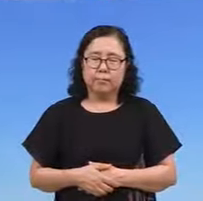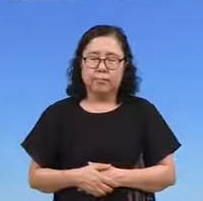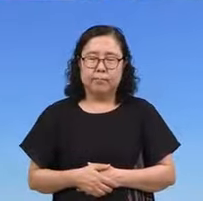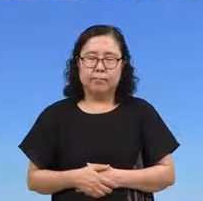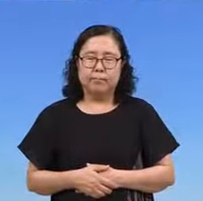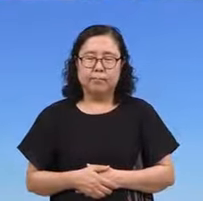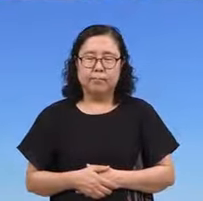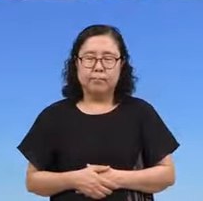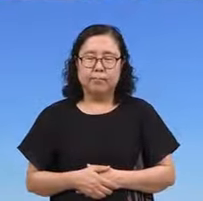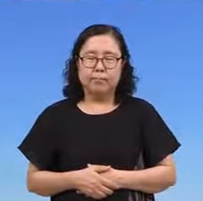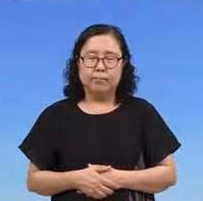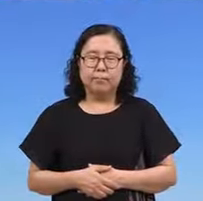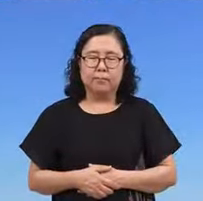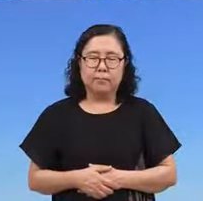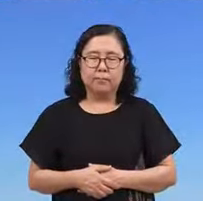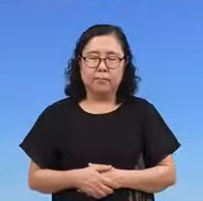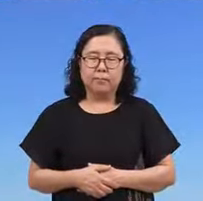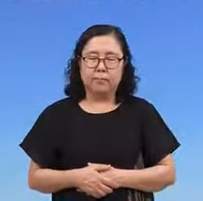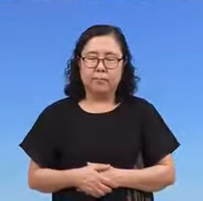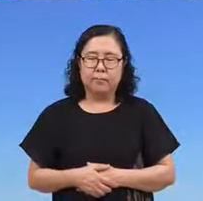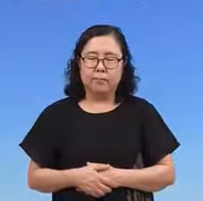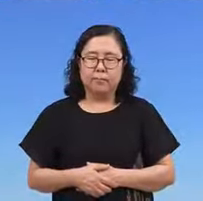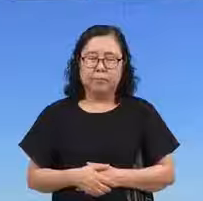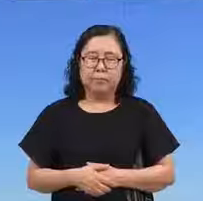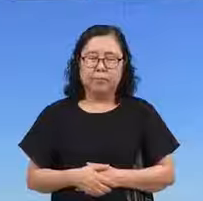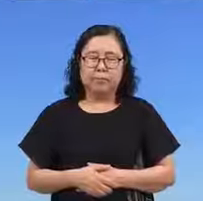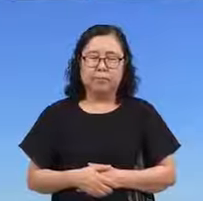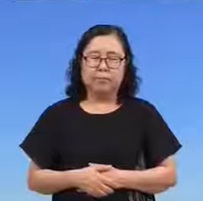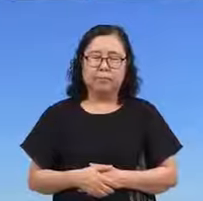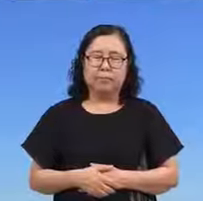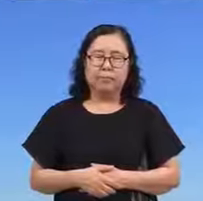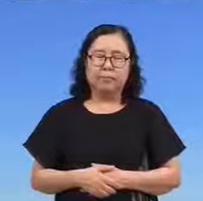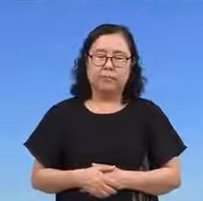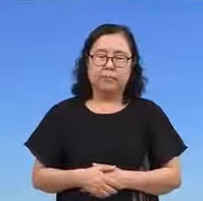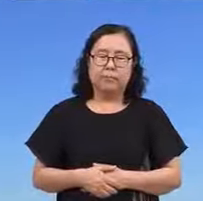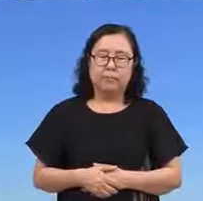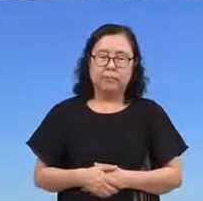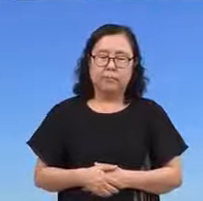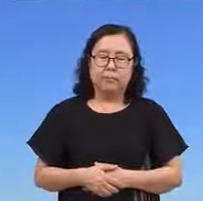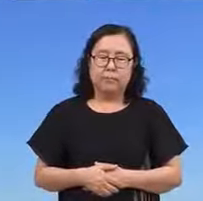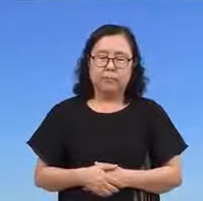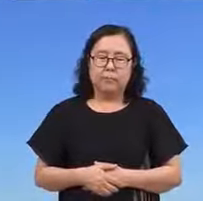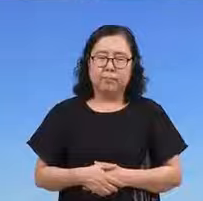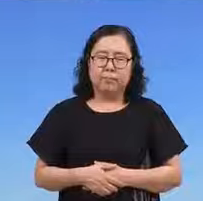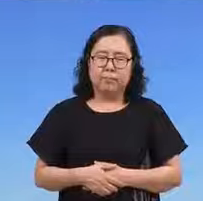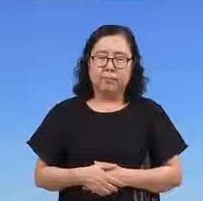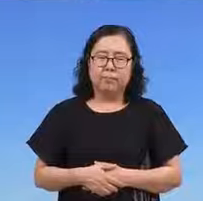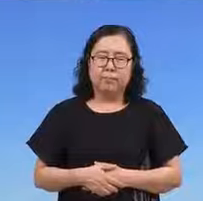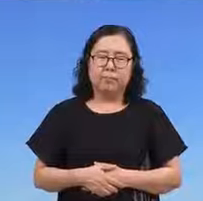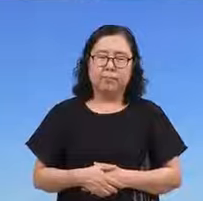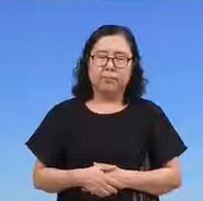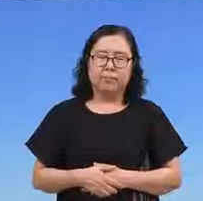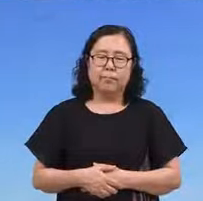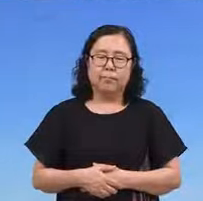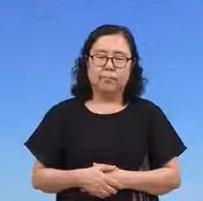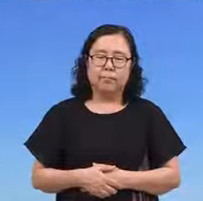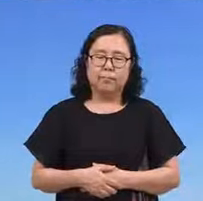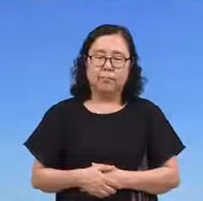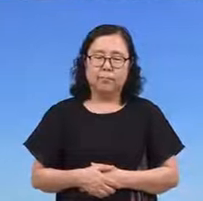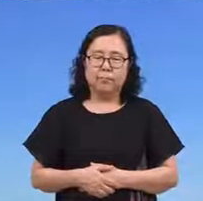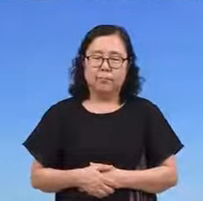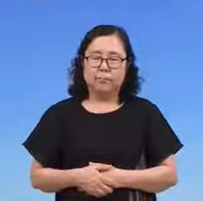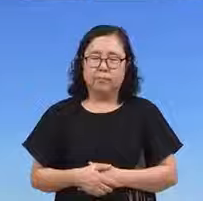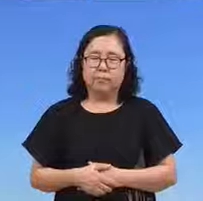있습니다. 하나님, 불쌍히 여겨주시기를 원합니다. 하나님 아버지, 야곱에게